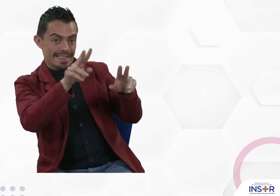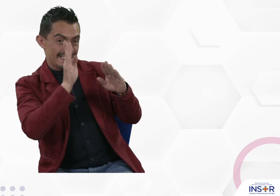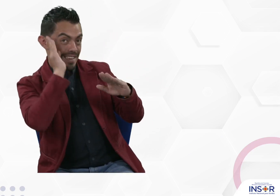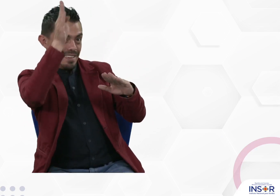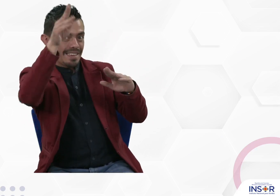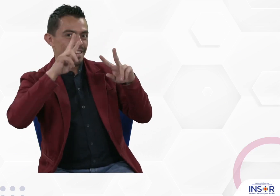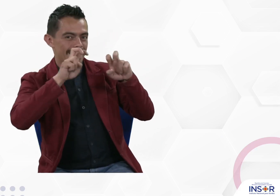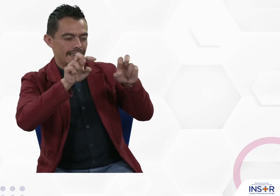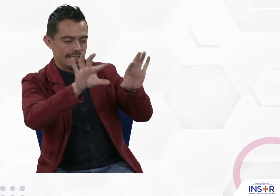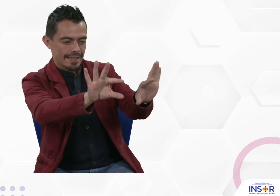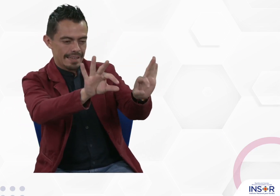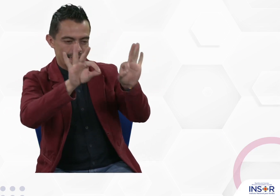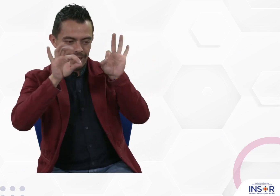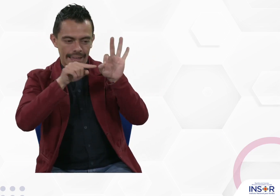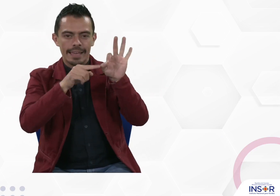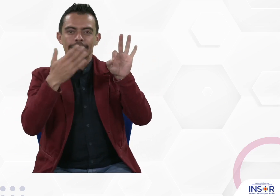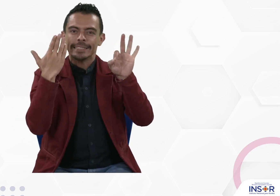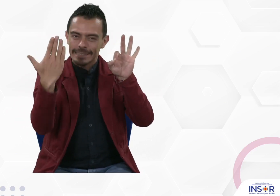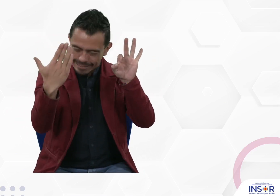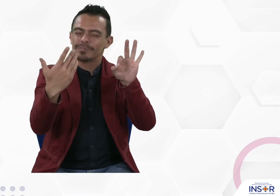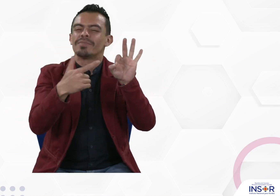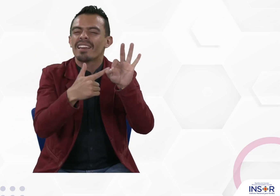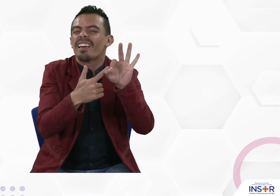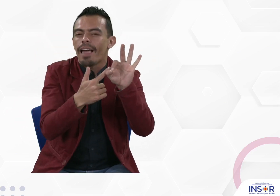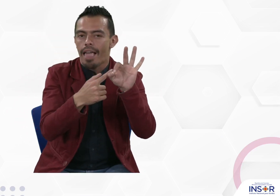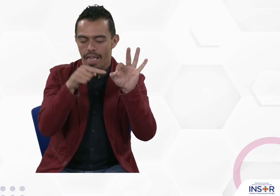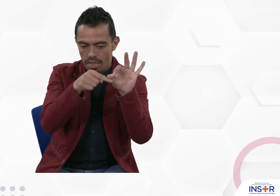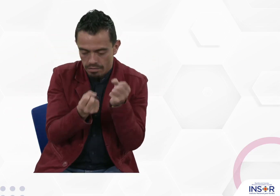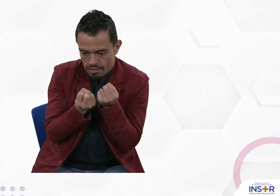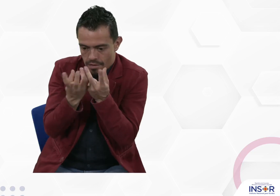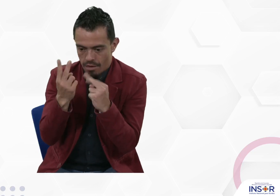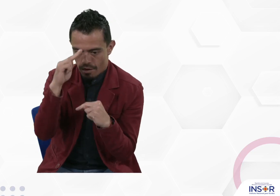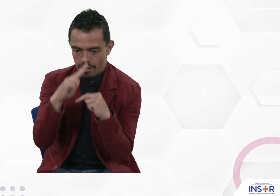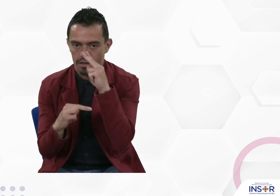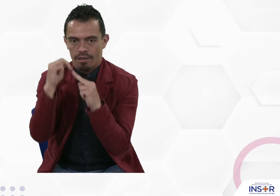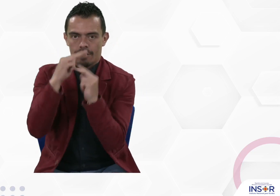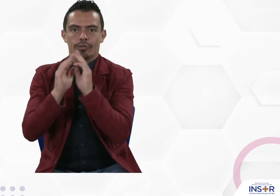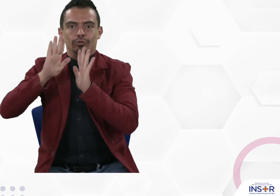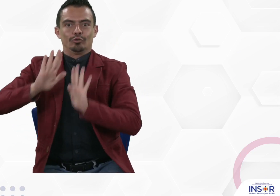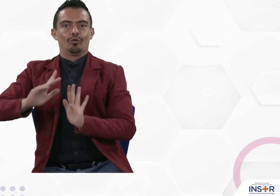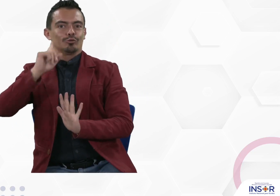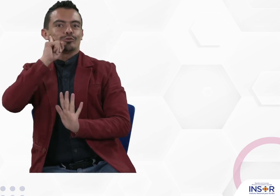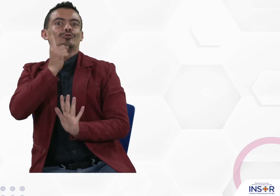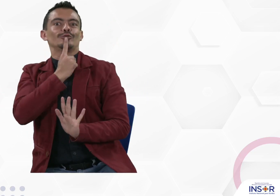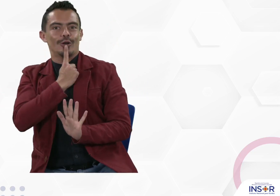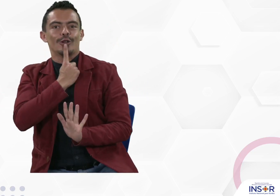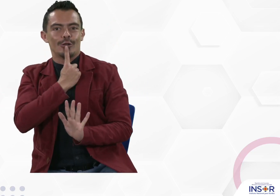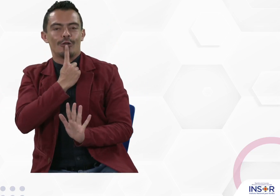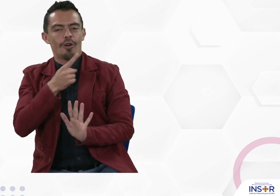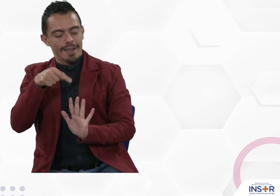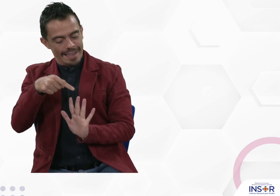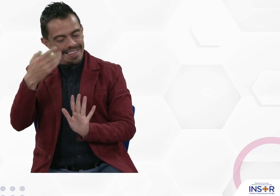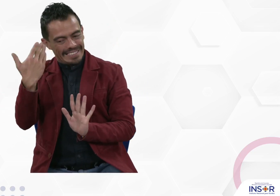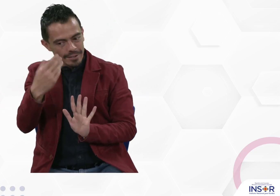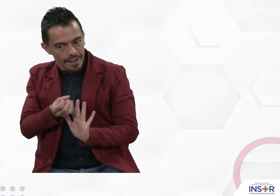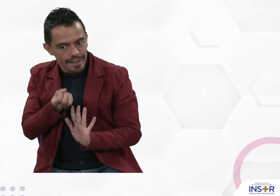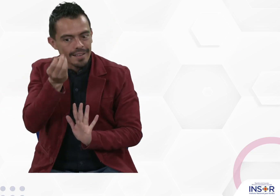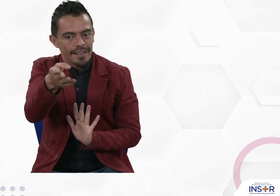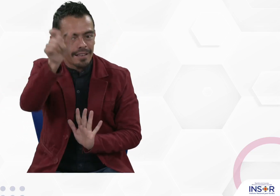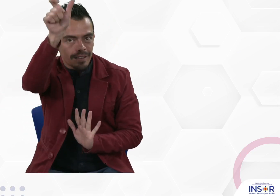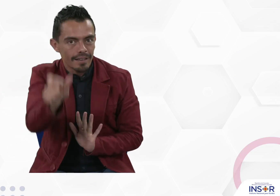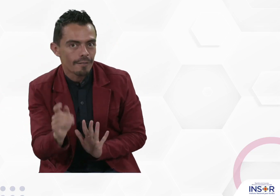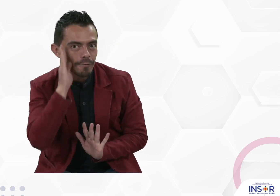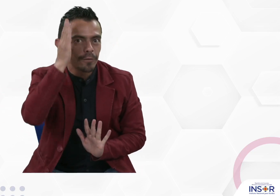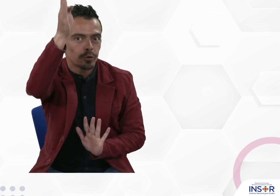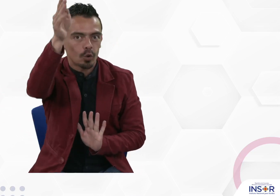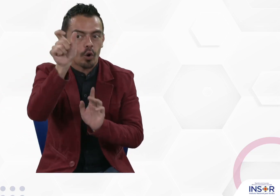¿qué consideran ustedes o para ustedes qué proyecciones investigativas ven relevantes en torno a esa construcción de la persona sorda y